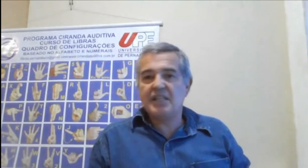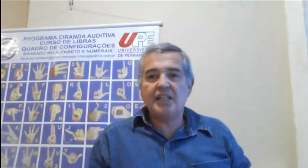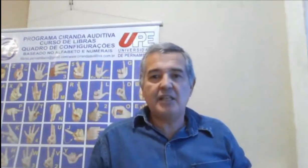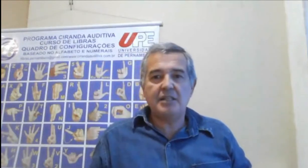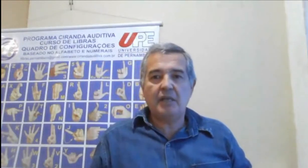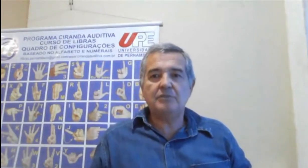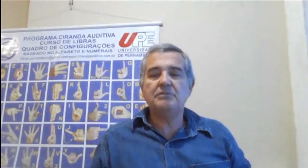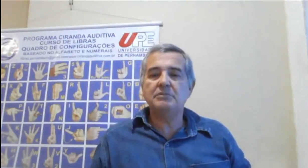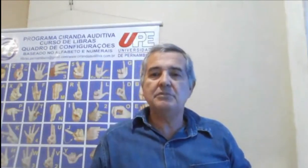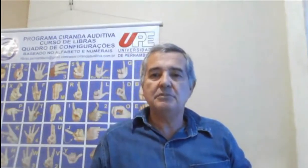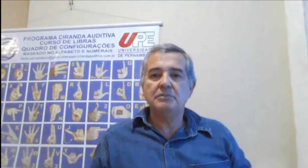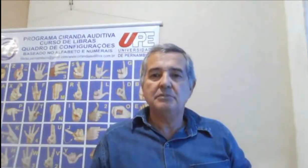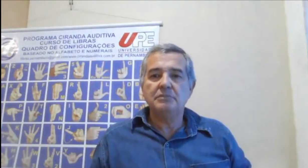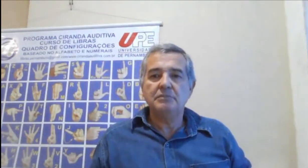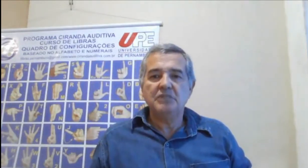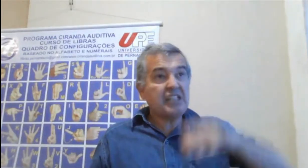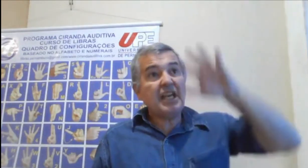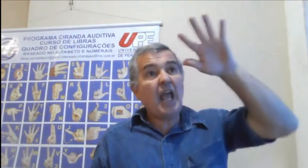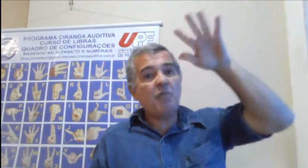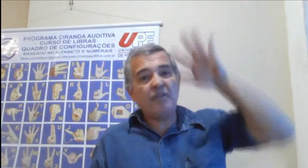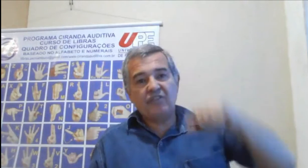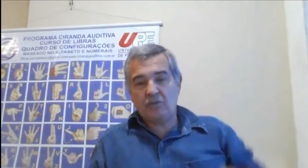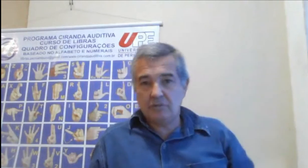dizer que tem sinal. É assim não, professor.